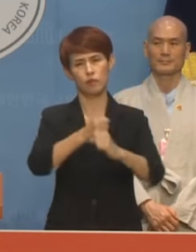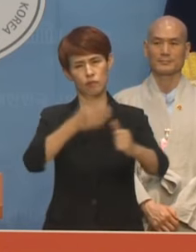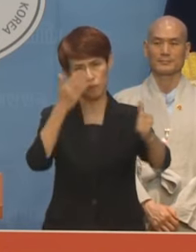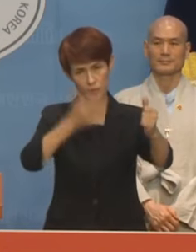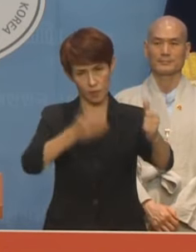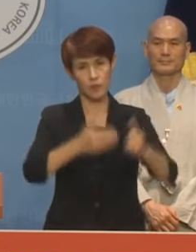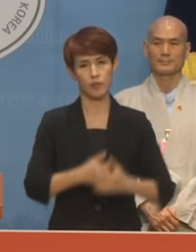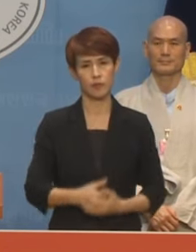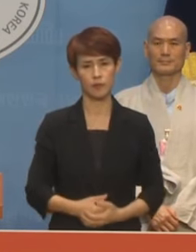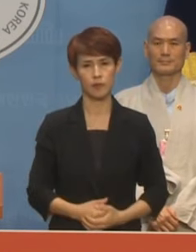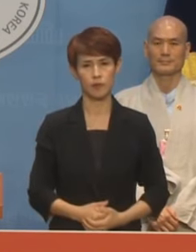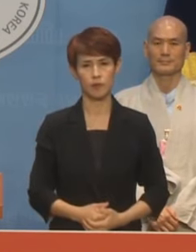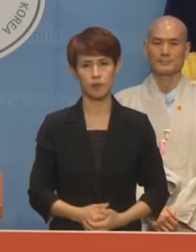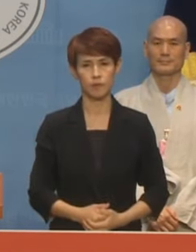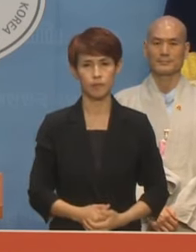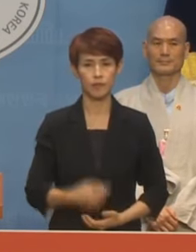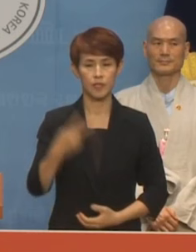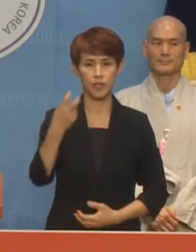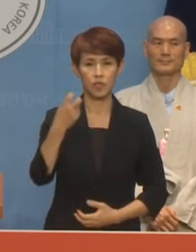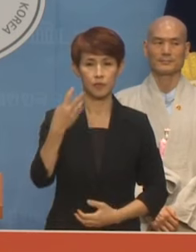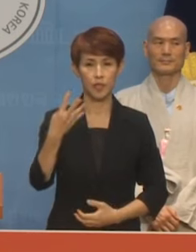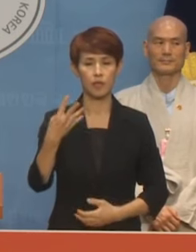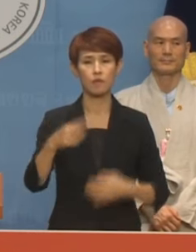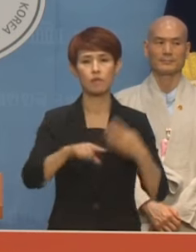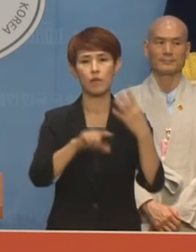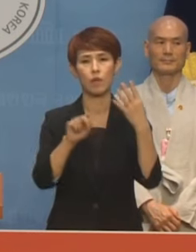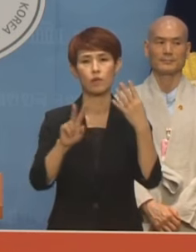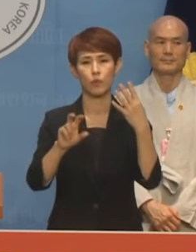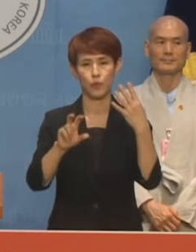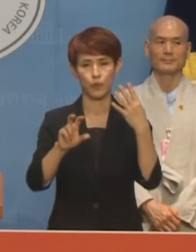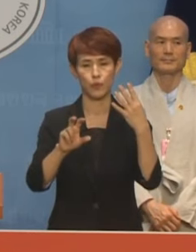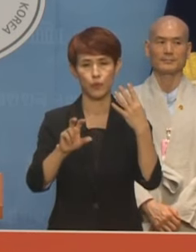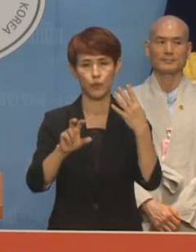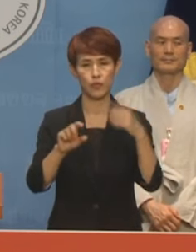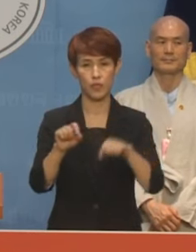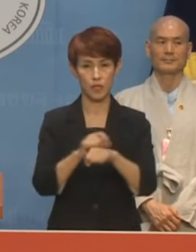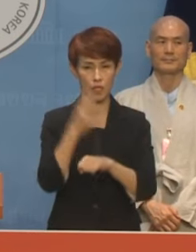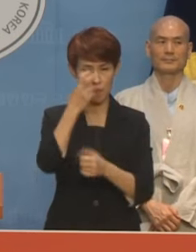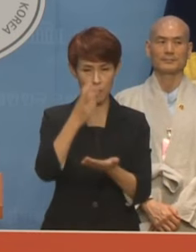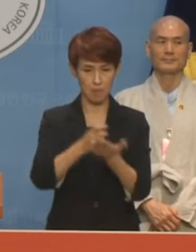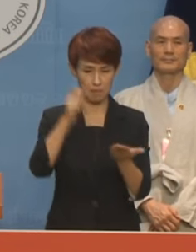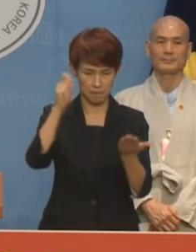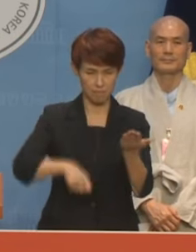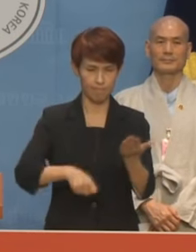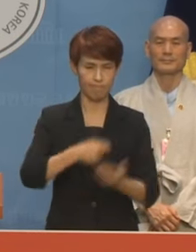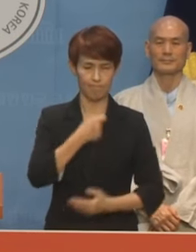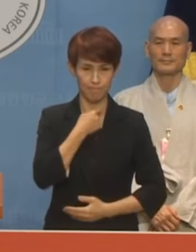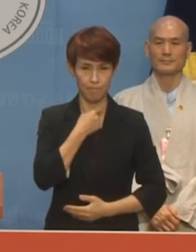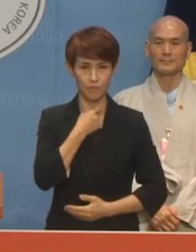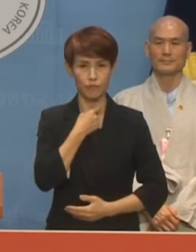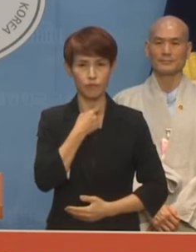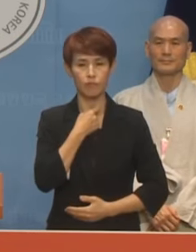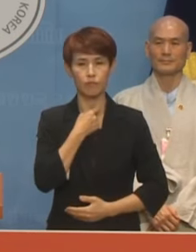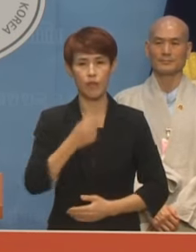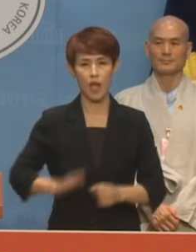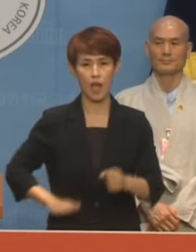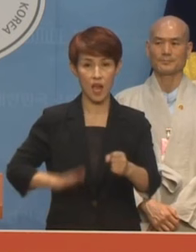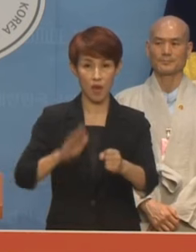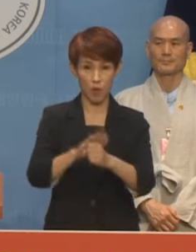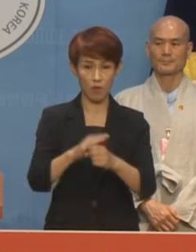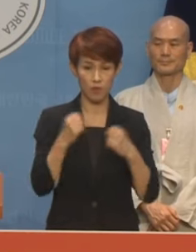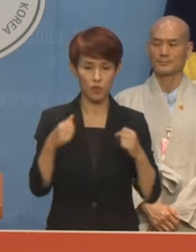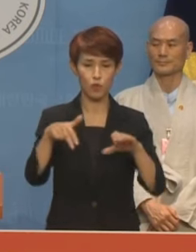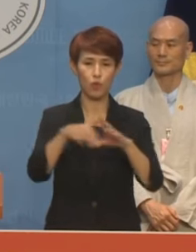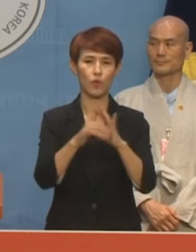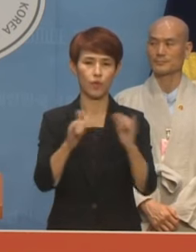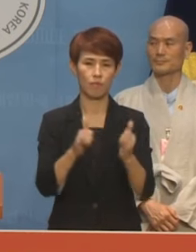것을 촉구합니다. 2024년 4월 25일 특검 법안의 통과를 촉구하는 해병 전역